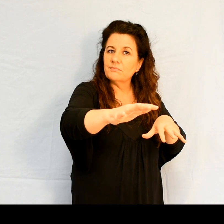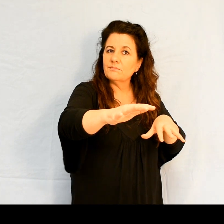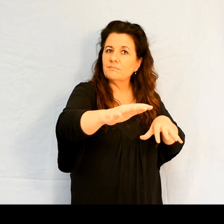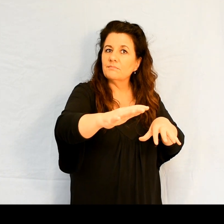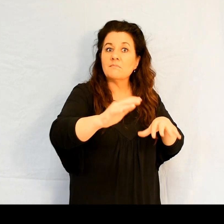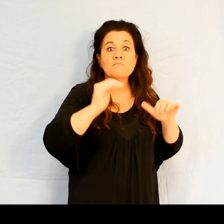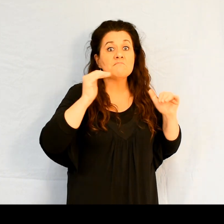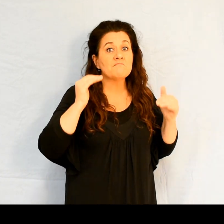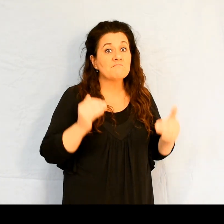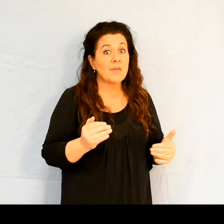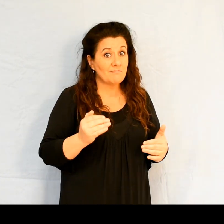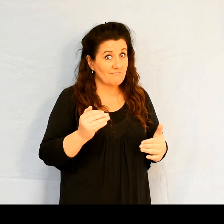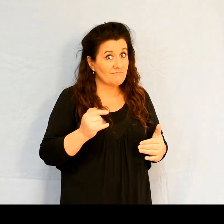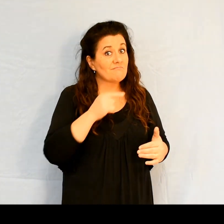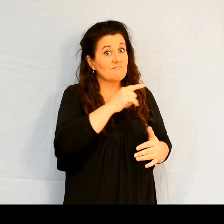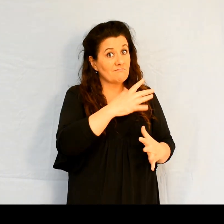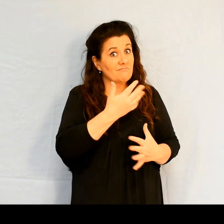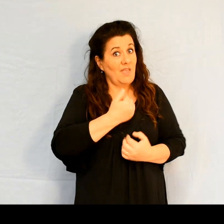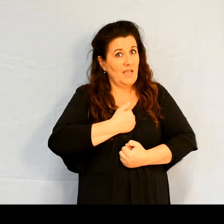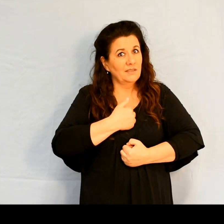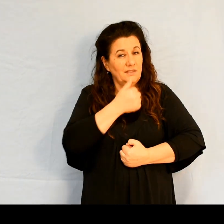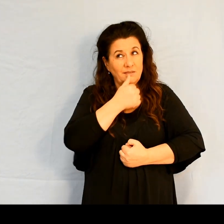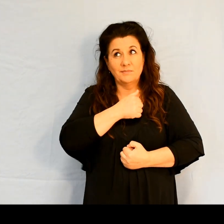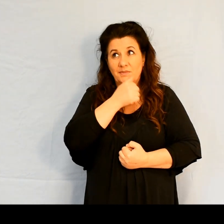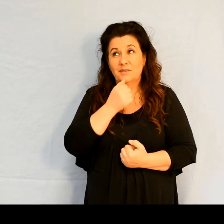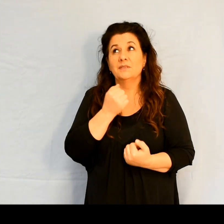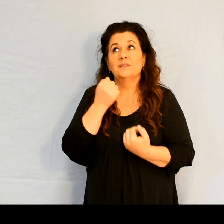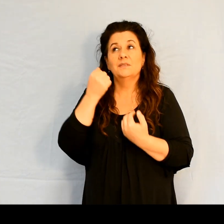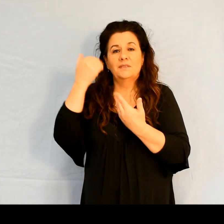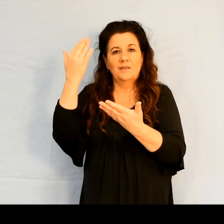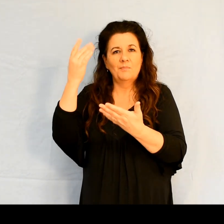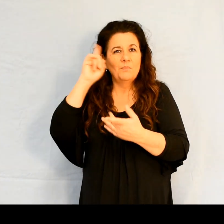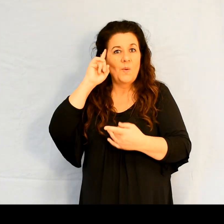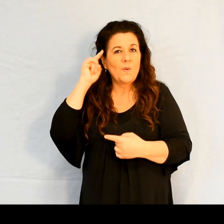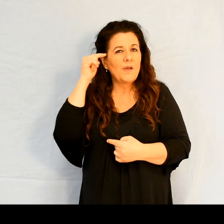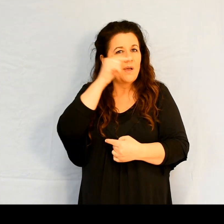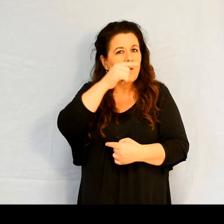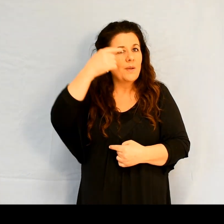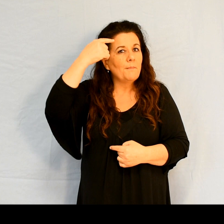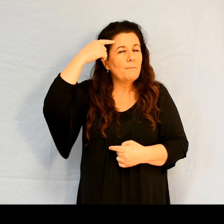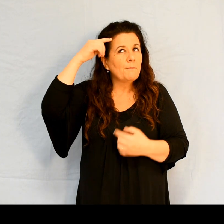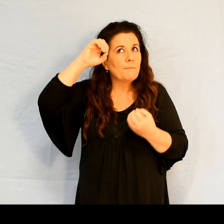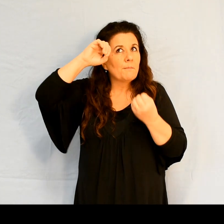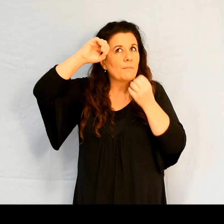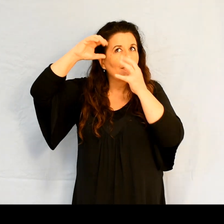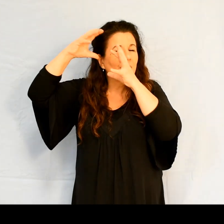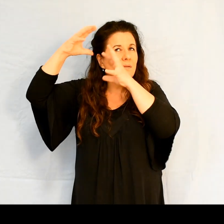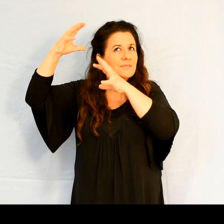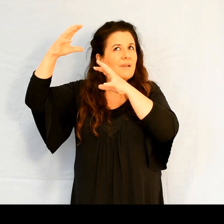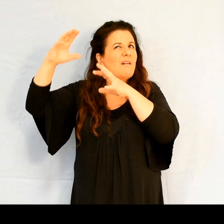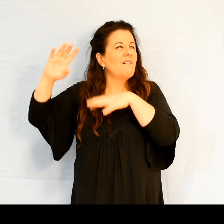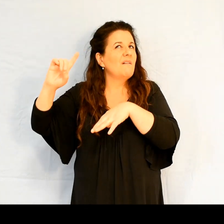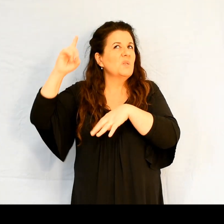Il pensait, en effet, que Dieu est capable même de ressusciter les morts.